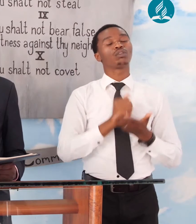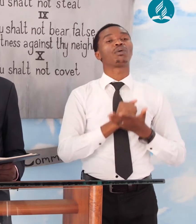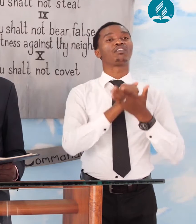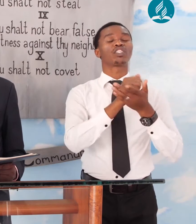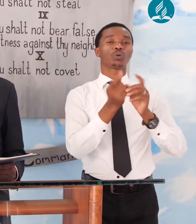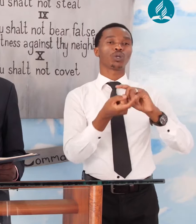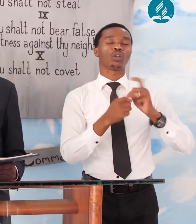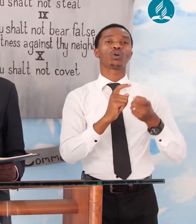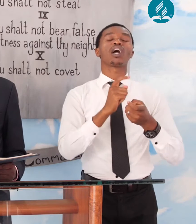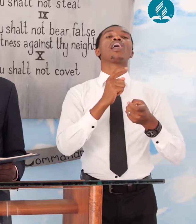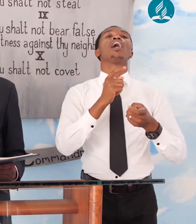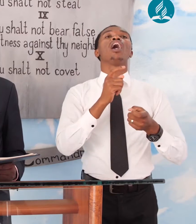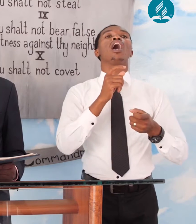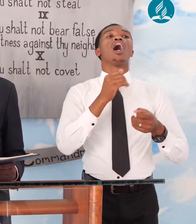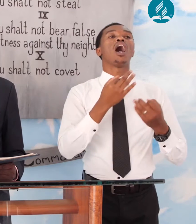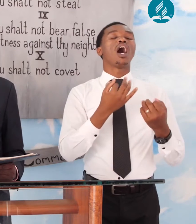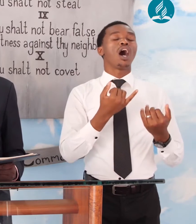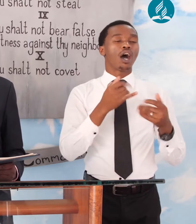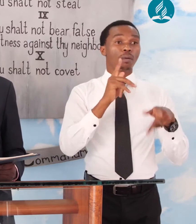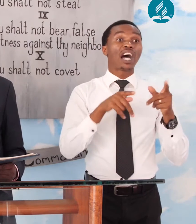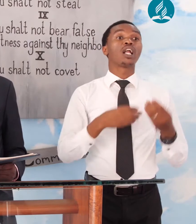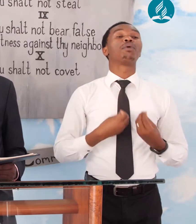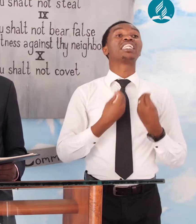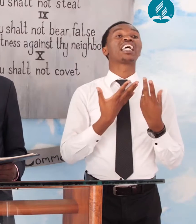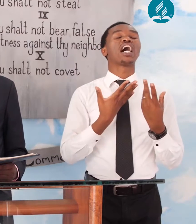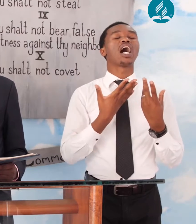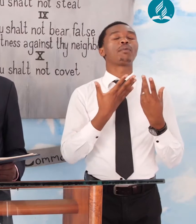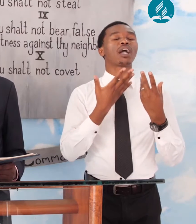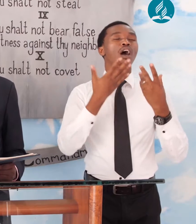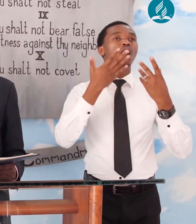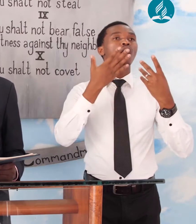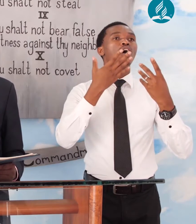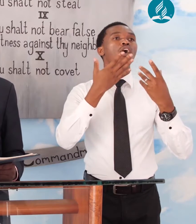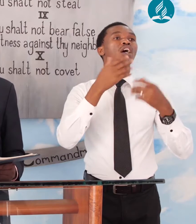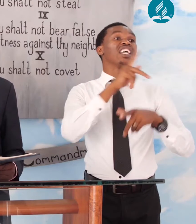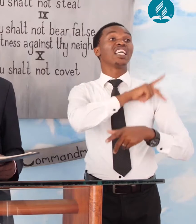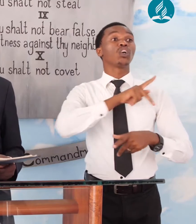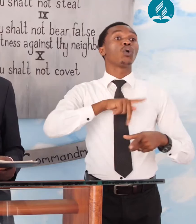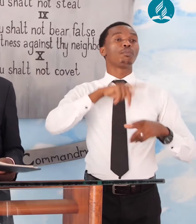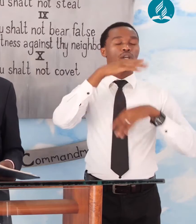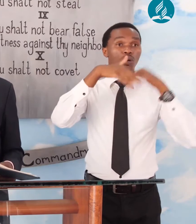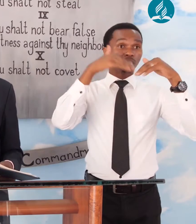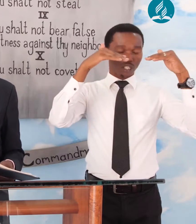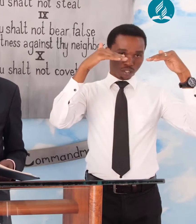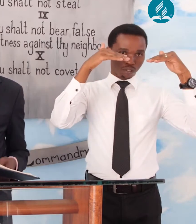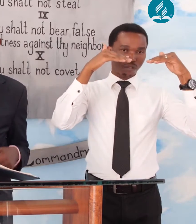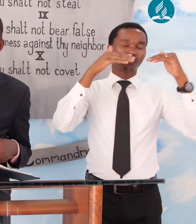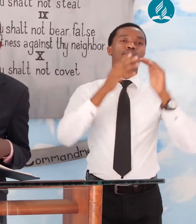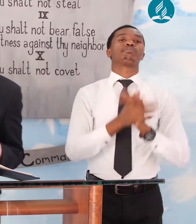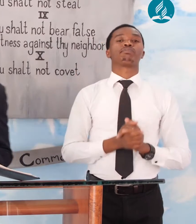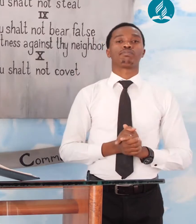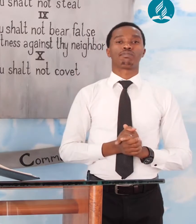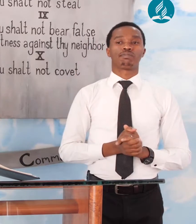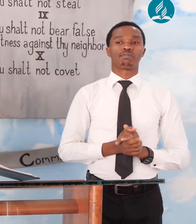tubatoze kuba abaragwa atarabi ingoma y'isi, ahubwo abaragwa b'ubwami bwo mu